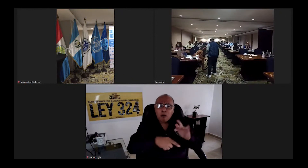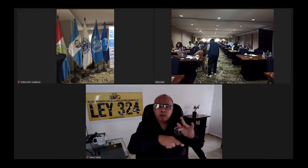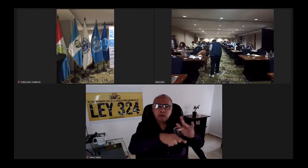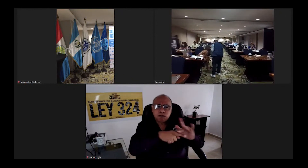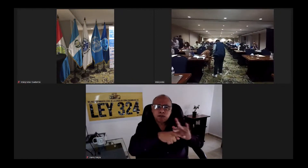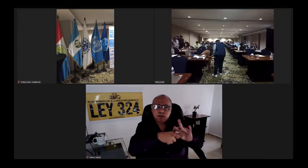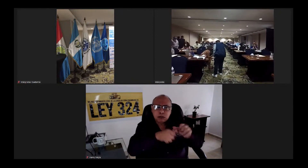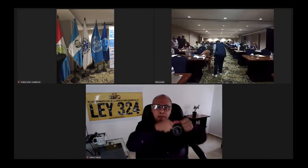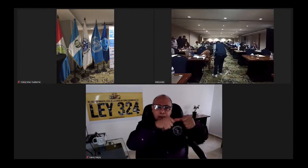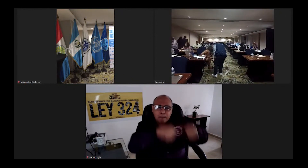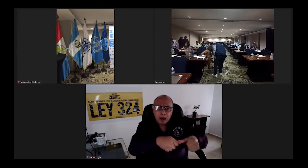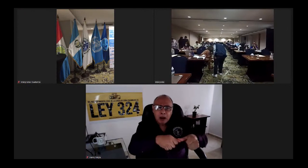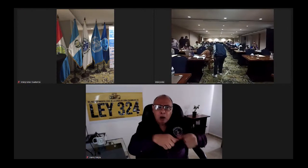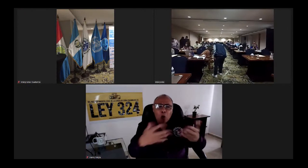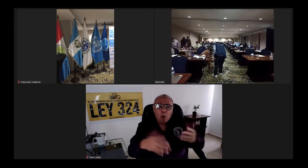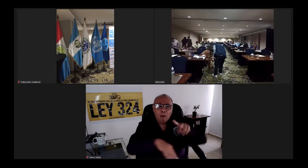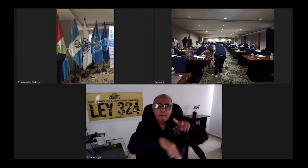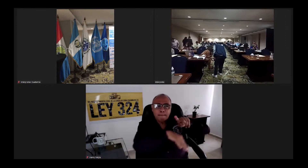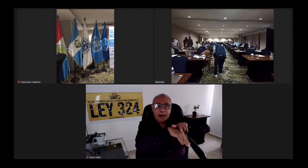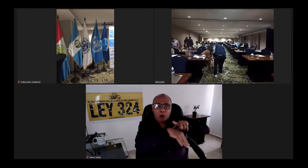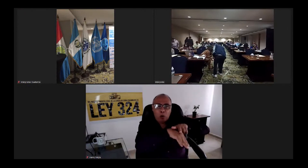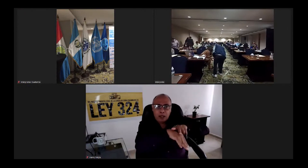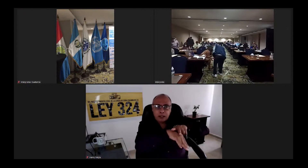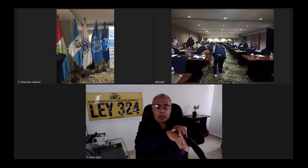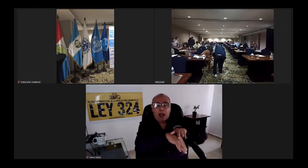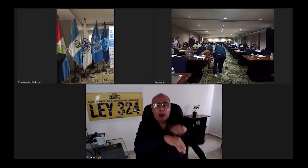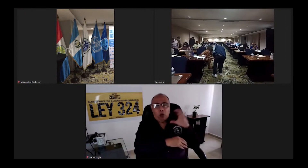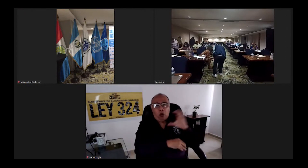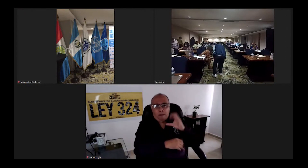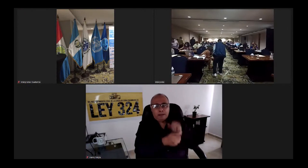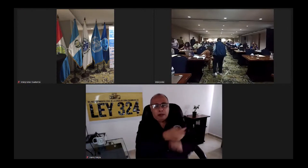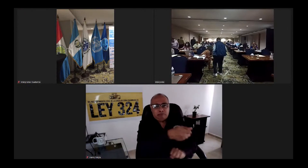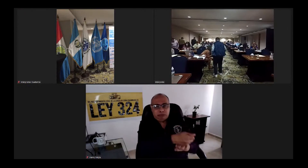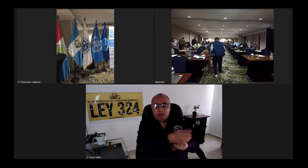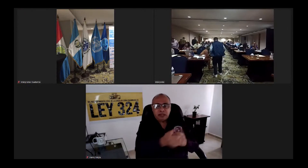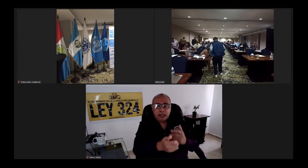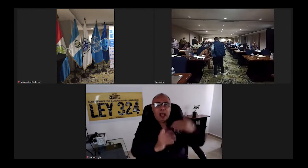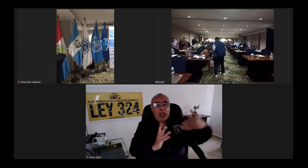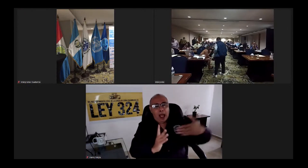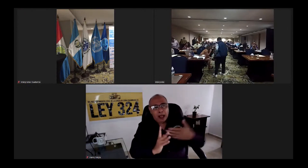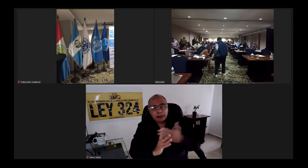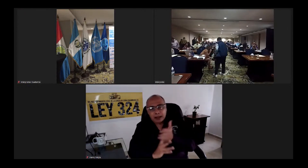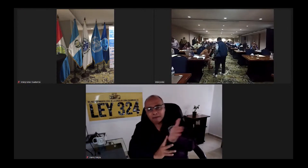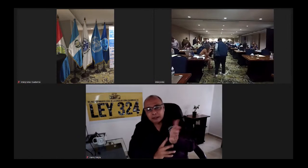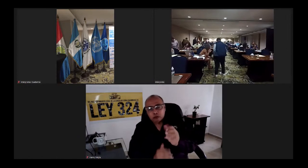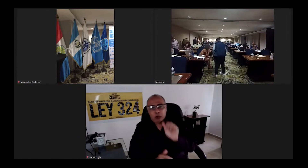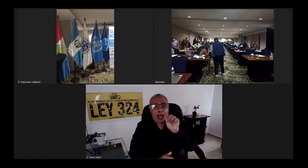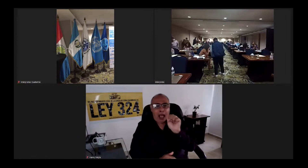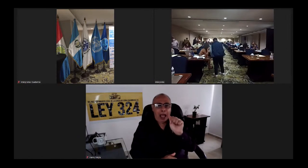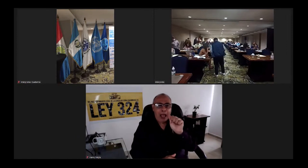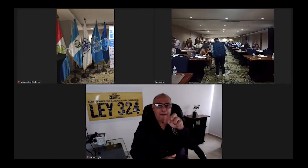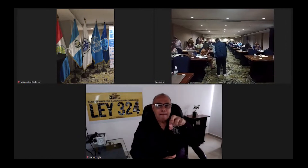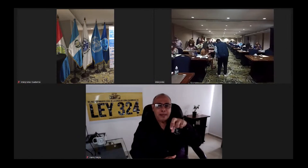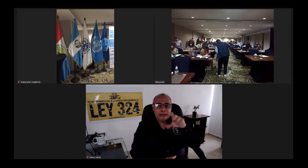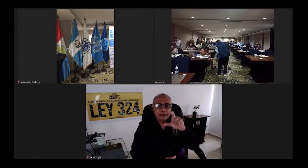la comunidad sorda accede a este servicio de manera gratuita, y de la misma manera se ha implementado también en el gobierno